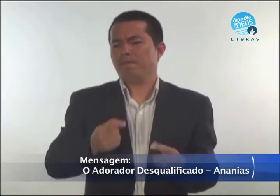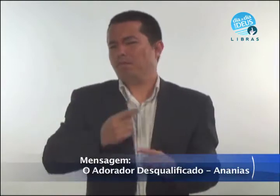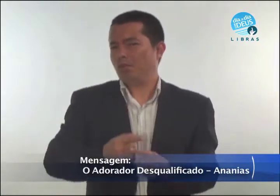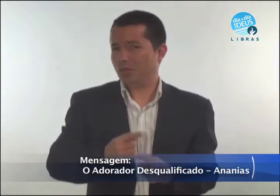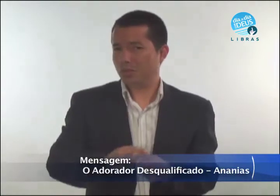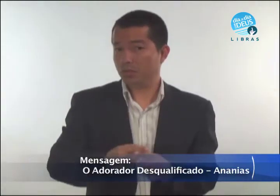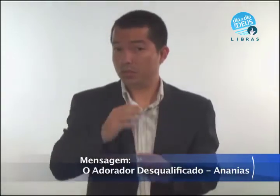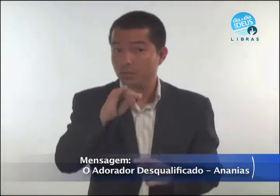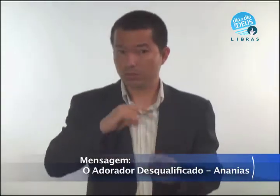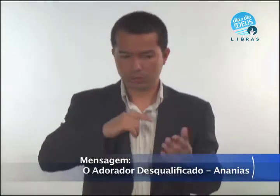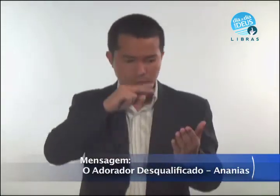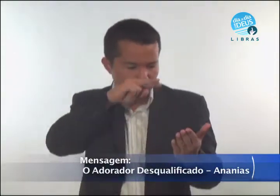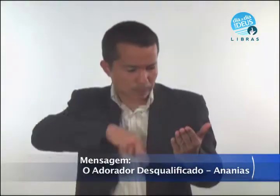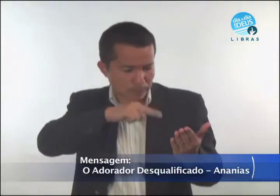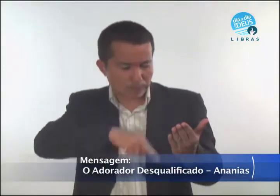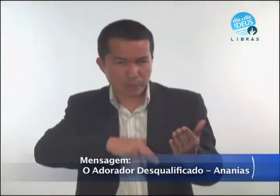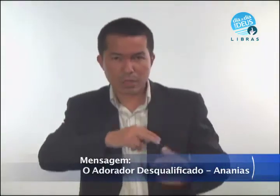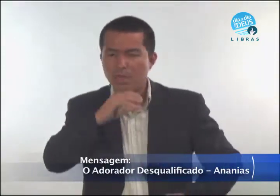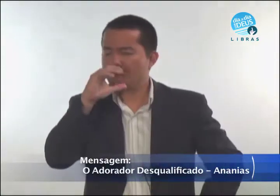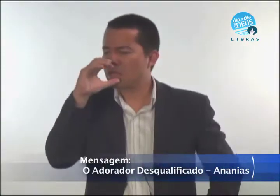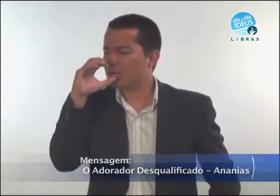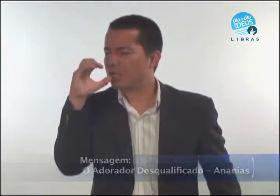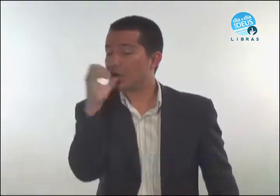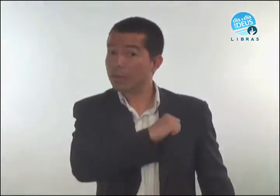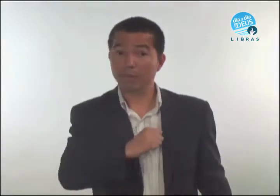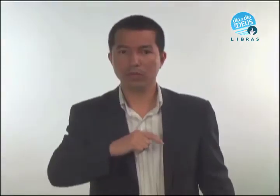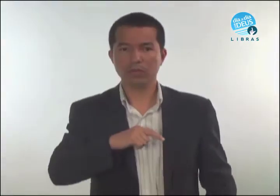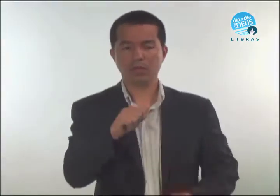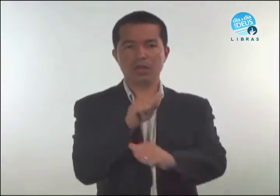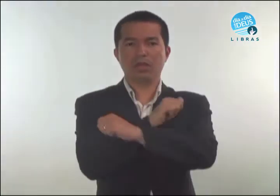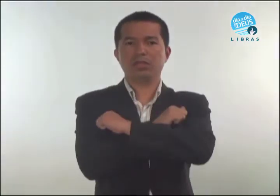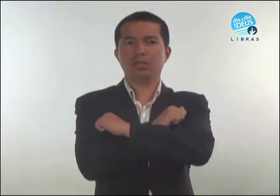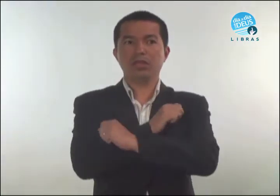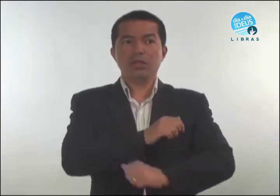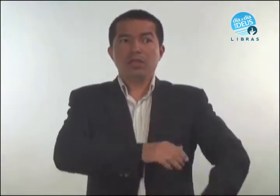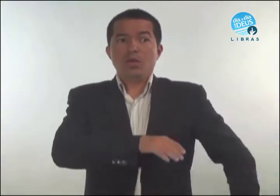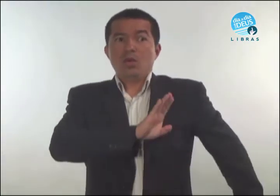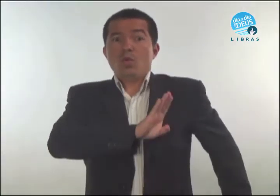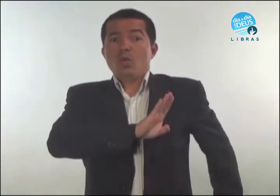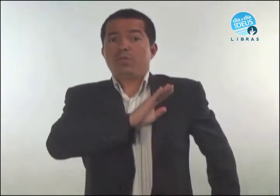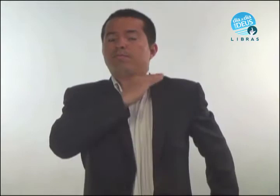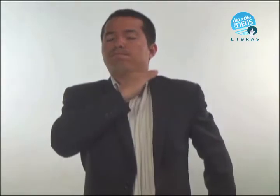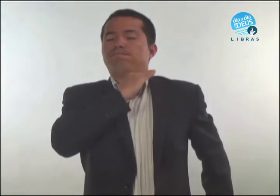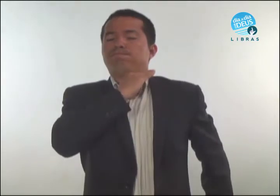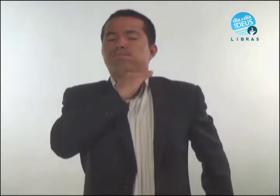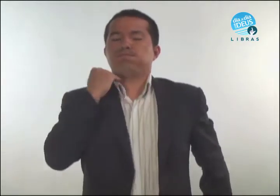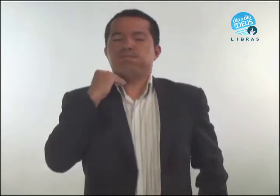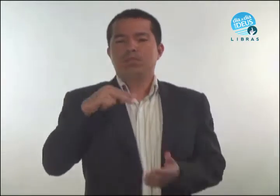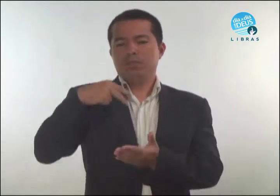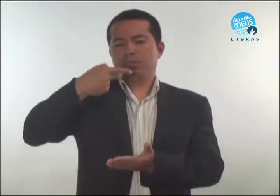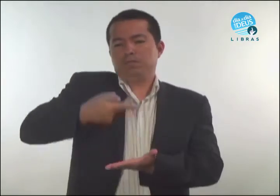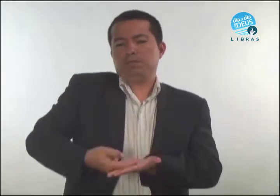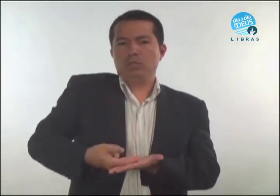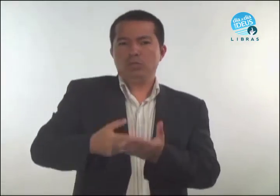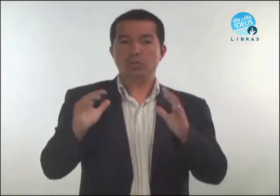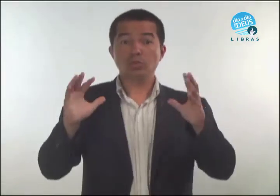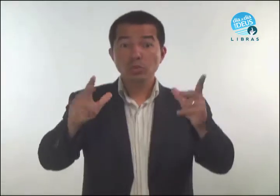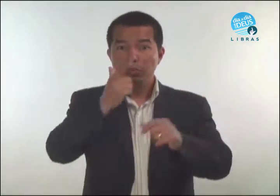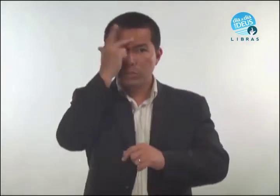que logo depois dessas palavras, Ananias morre. Eu não sei se foi um ataque fulminante do coração, mas ele caiu morto ali na frente